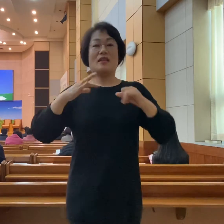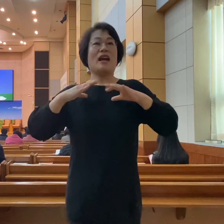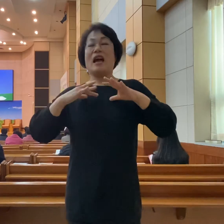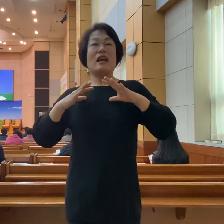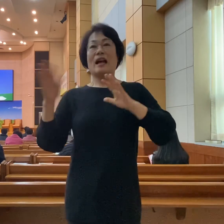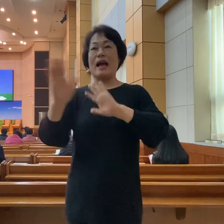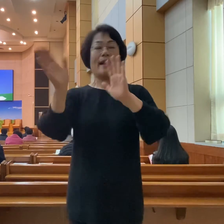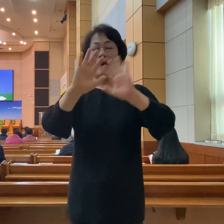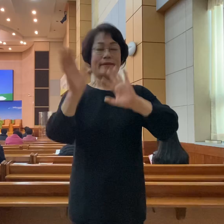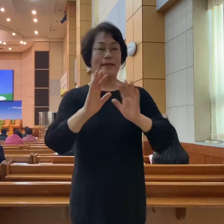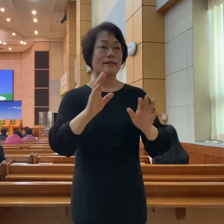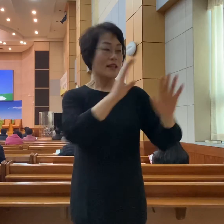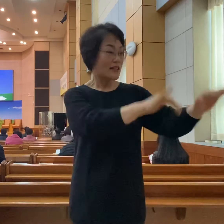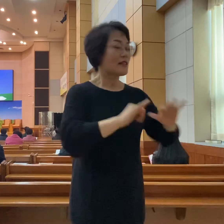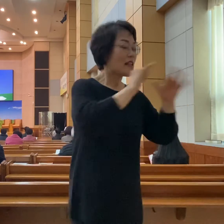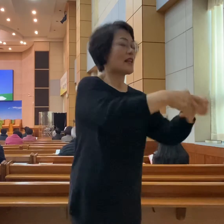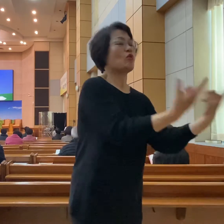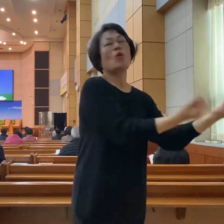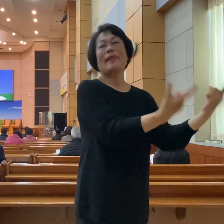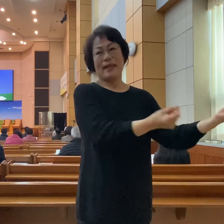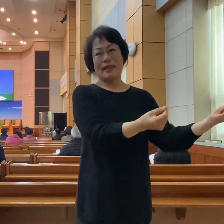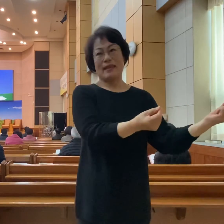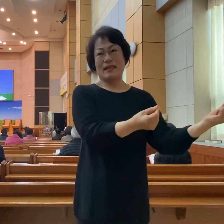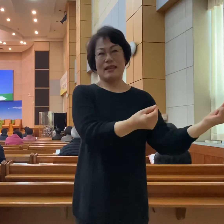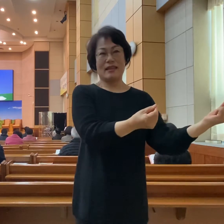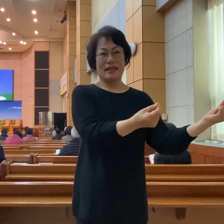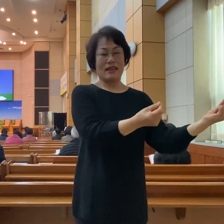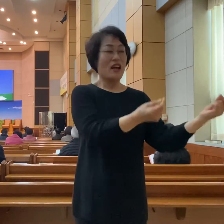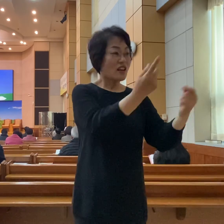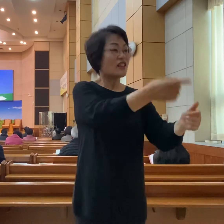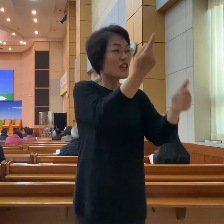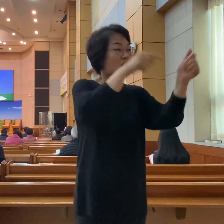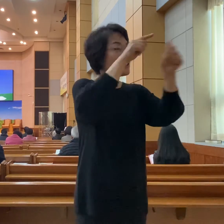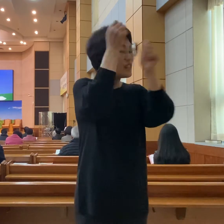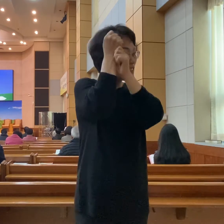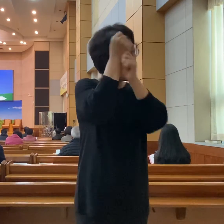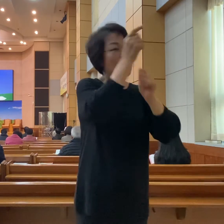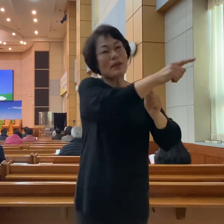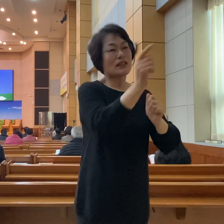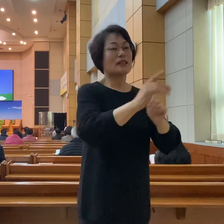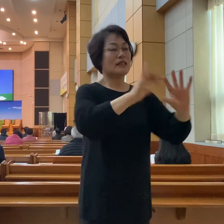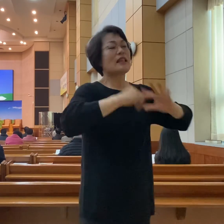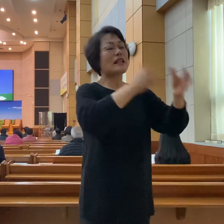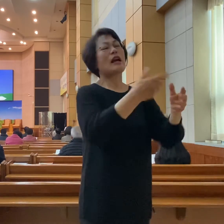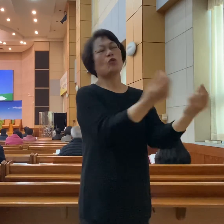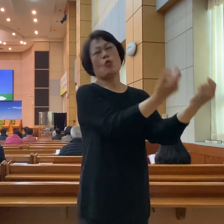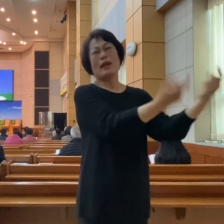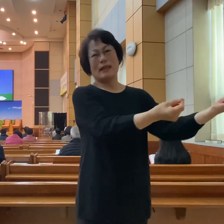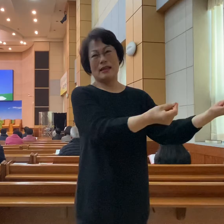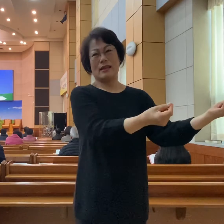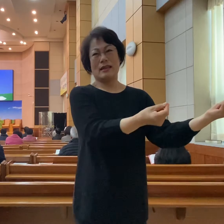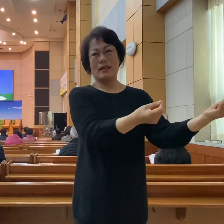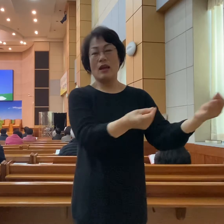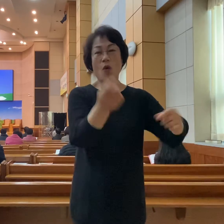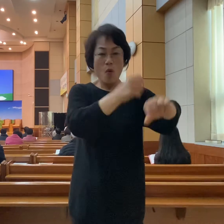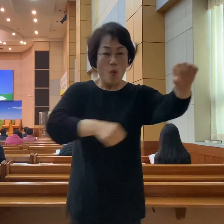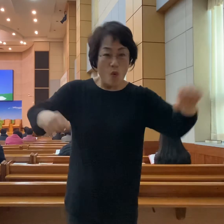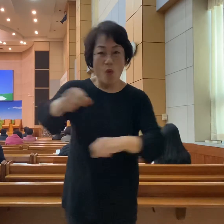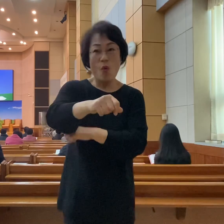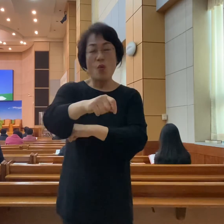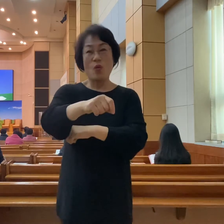자랑한다는 세상과 다를 바가 뭐가 있겠? 그거 의지한다면은 세상과 다를 바가 뭐가 있겠습니까?